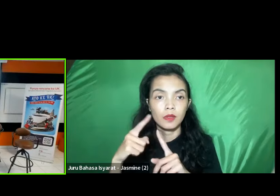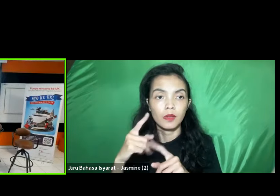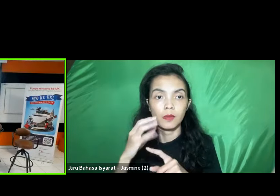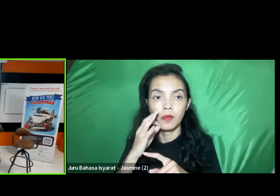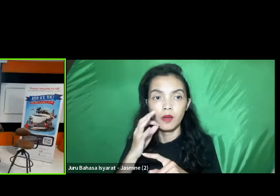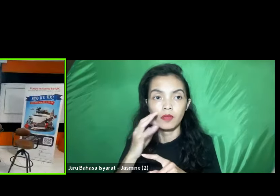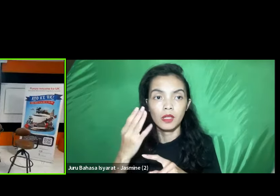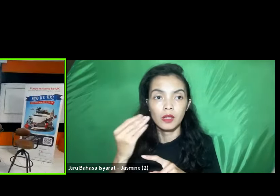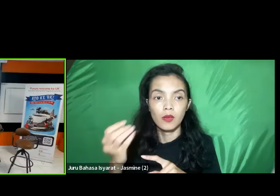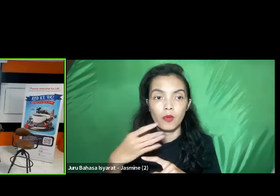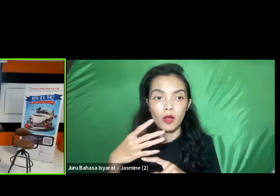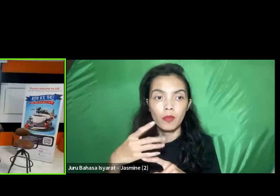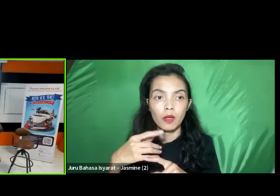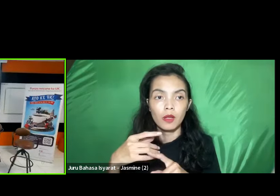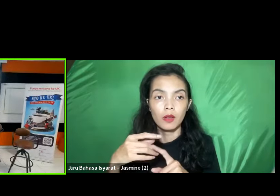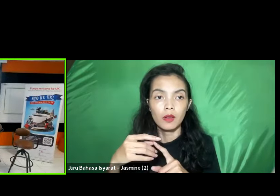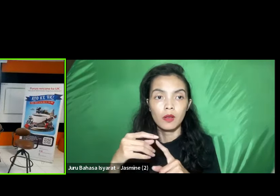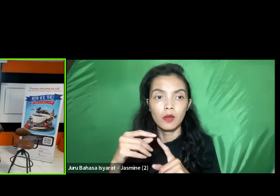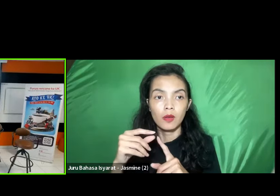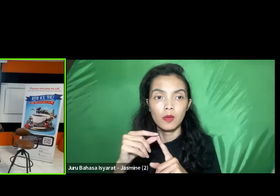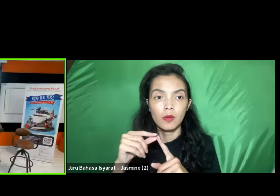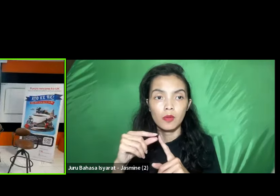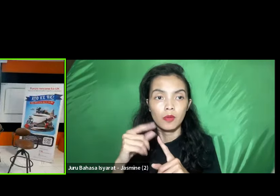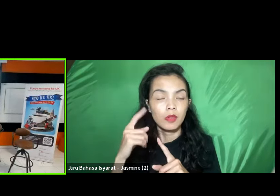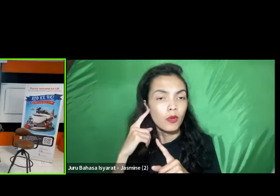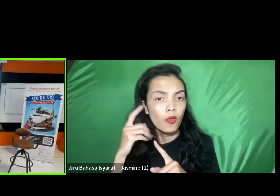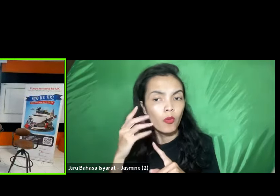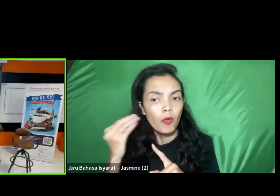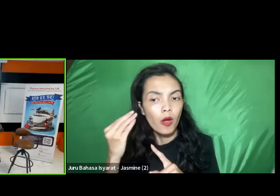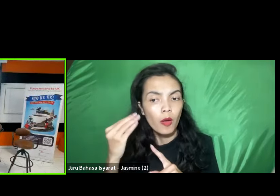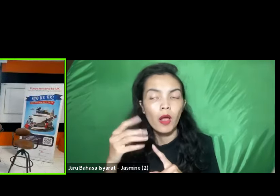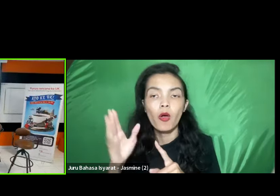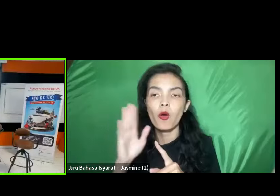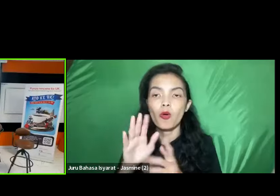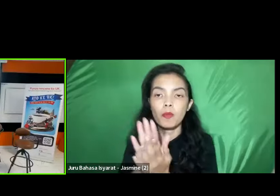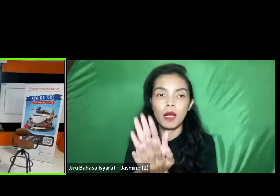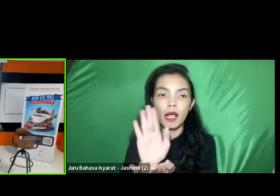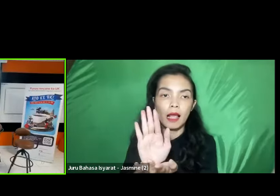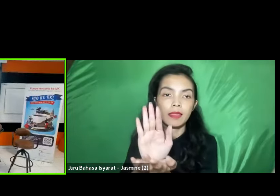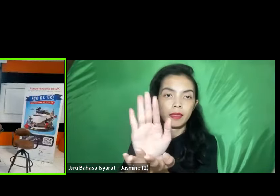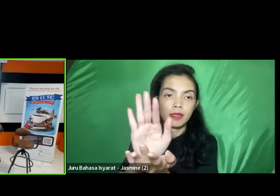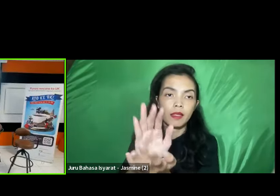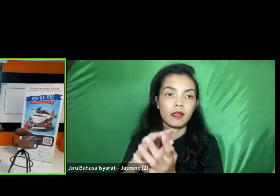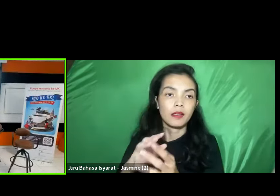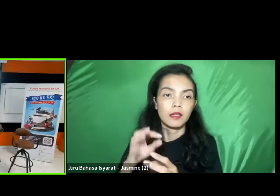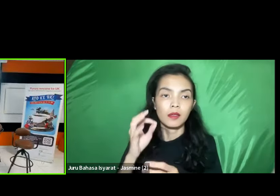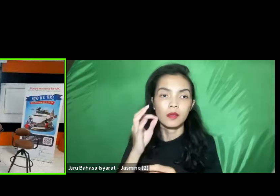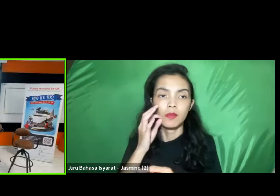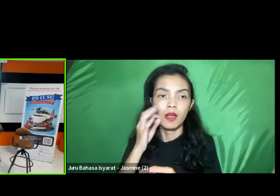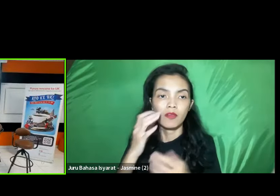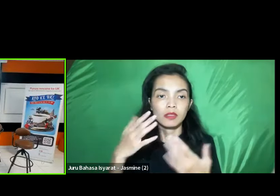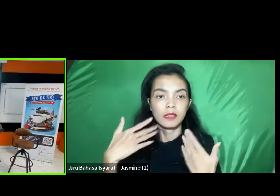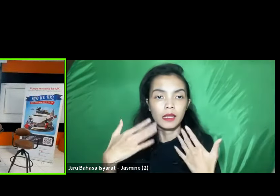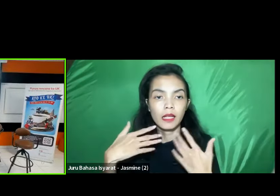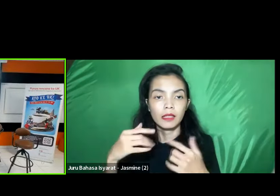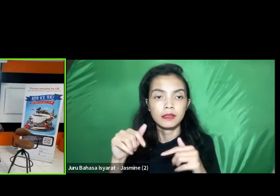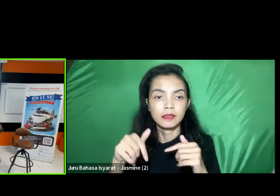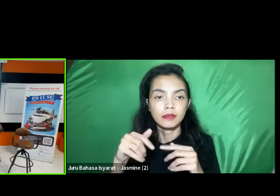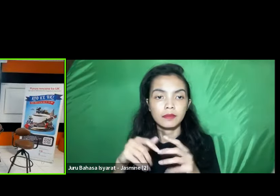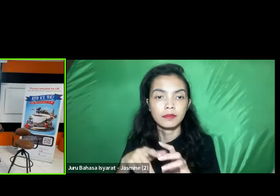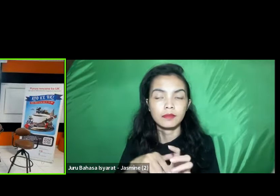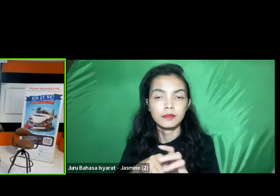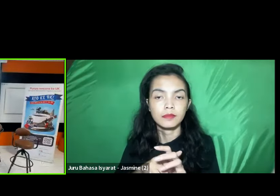dengar kode Oh pakat oke E maaf ya kita santai aja nih teman-teman di sini ya